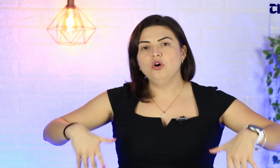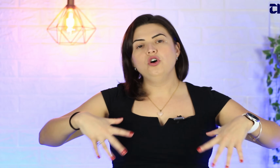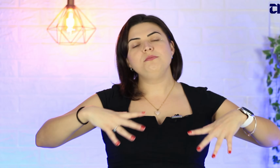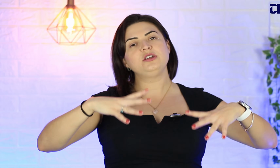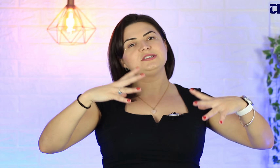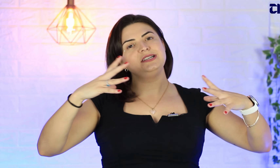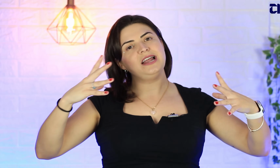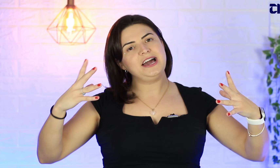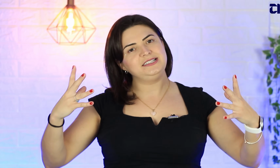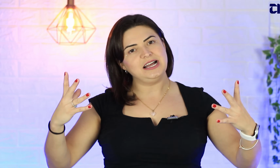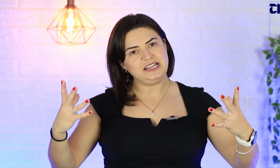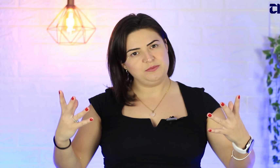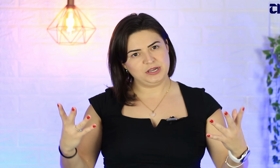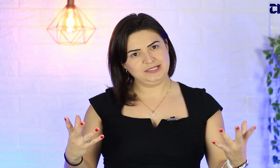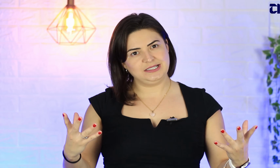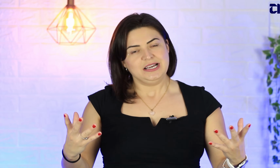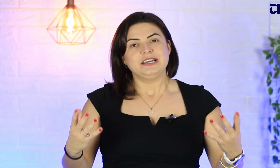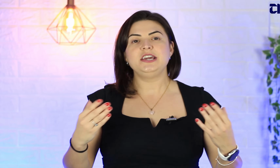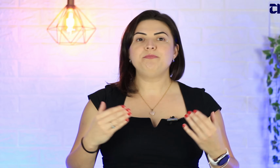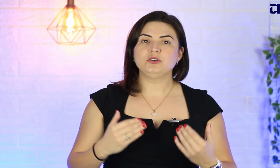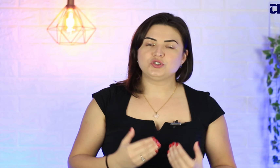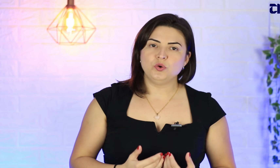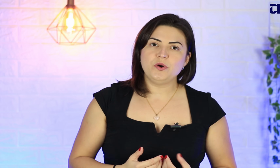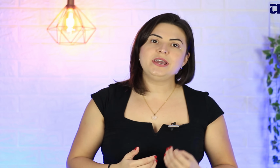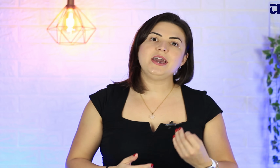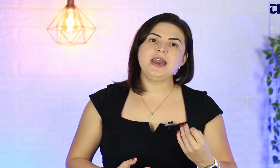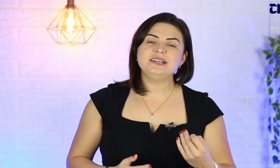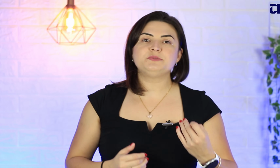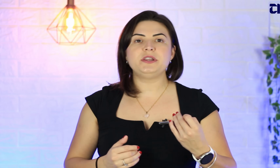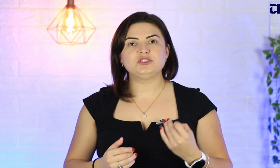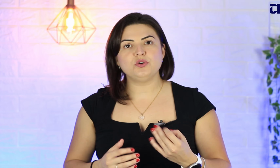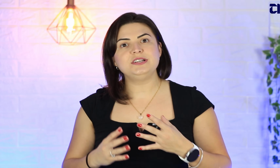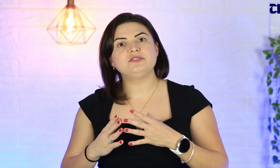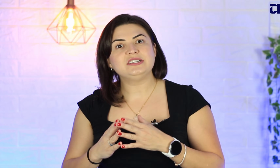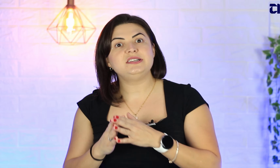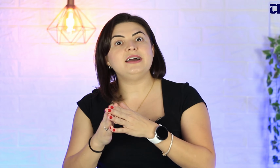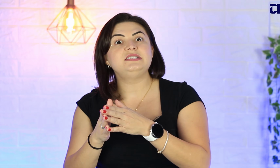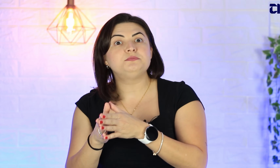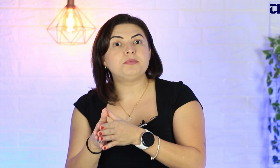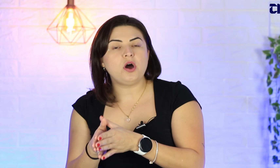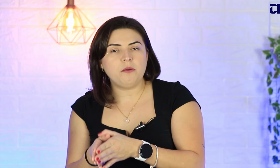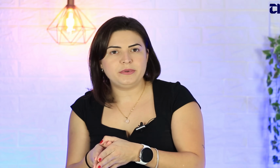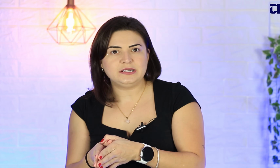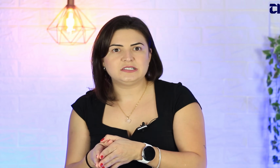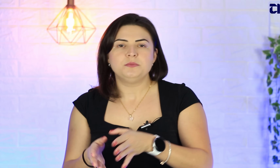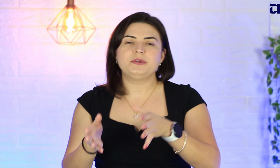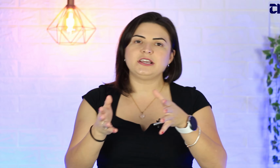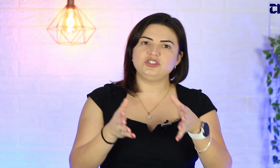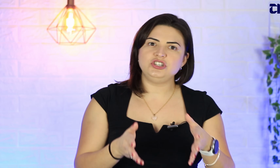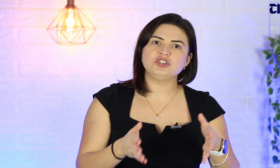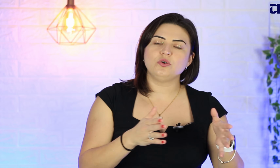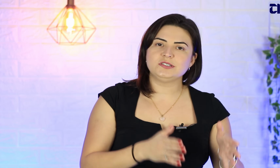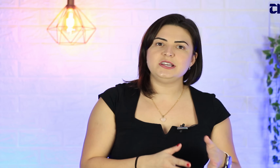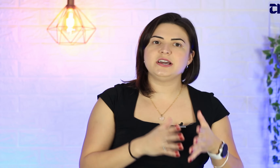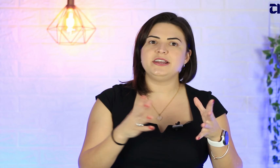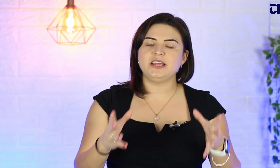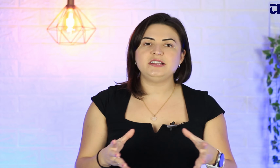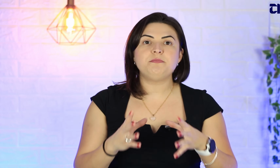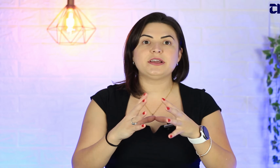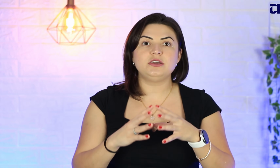inúmeros sinais da Libras que possuem expressões faciais próprias, pra que a gente consiga entender, pra